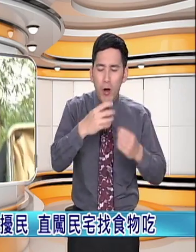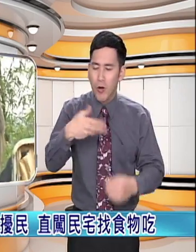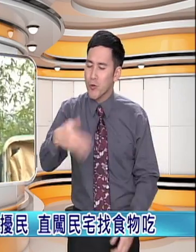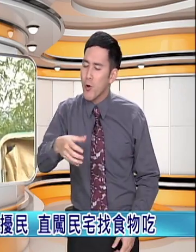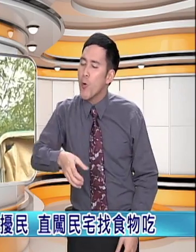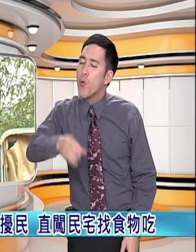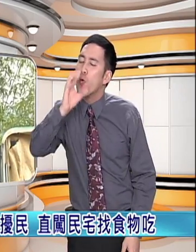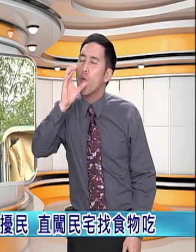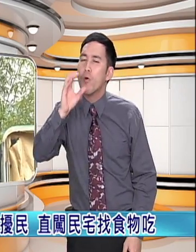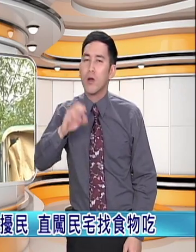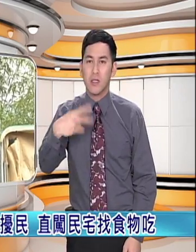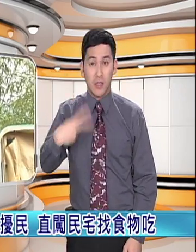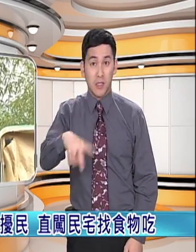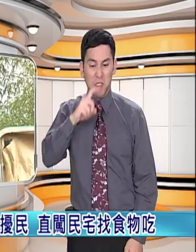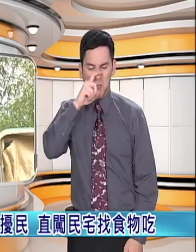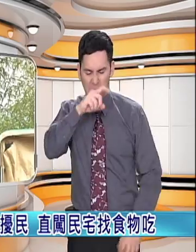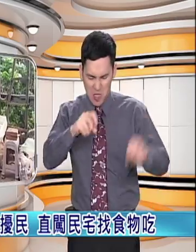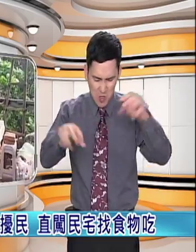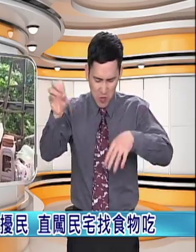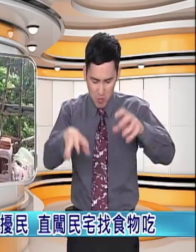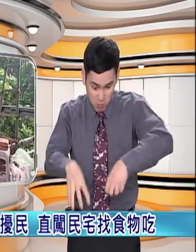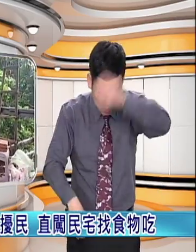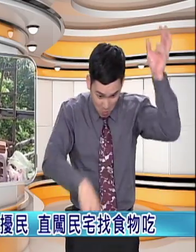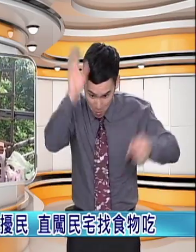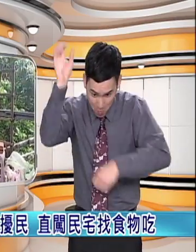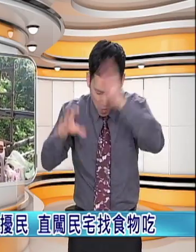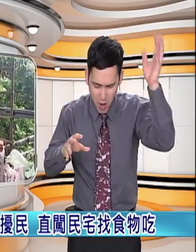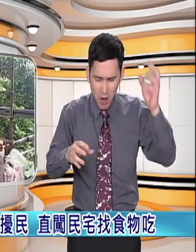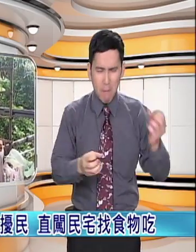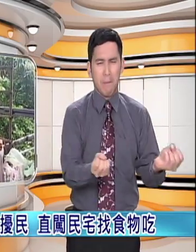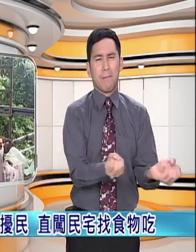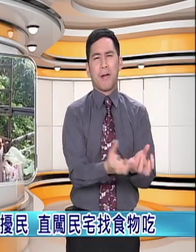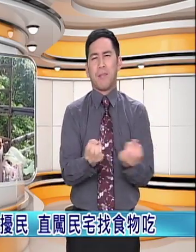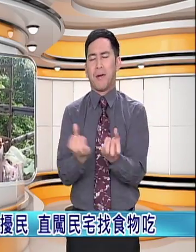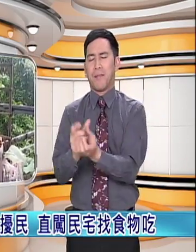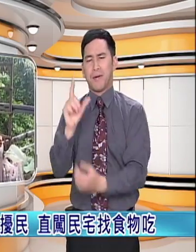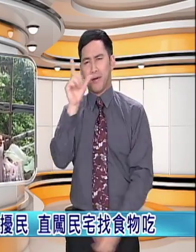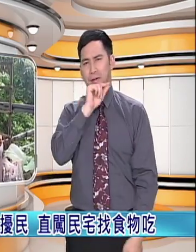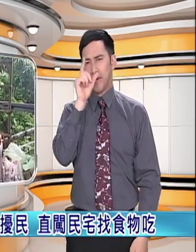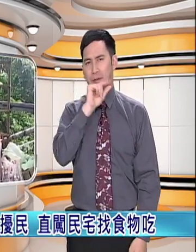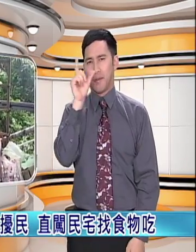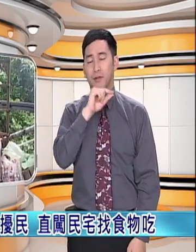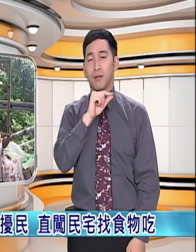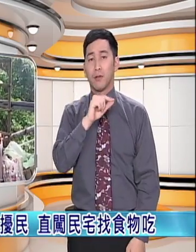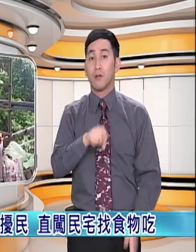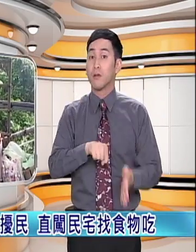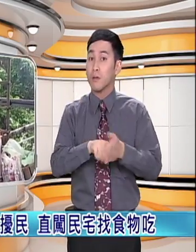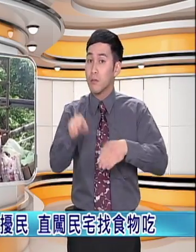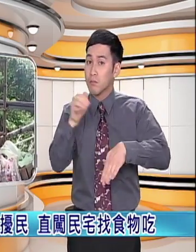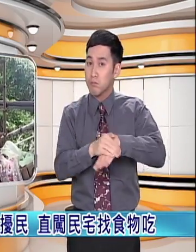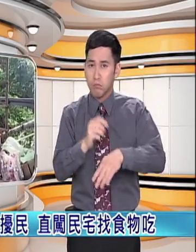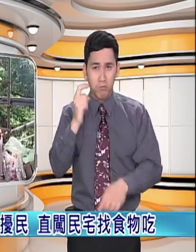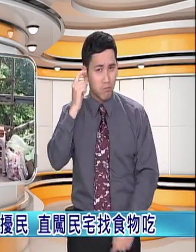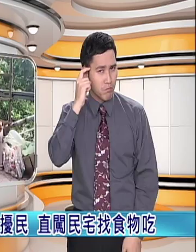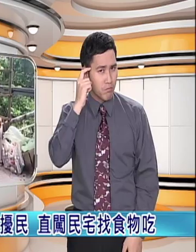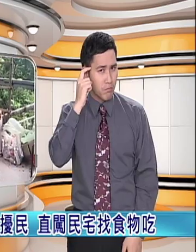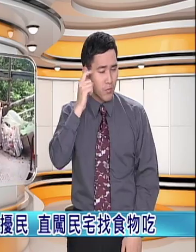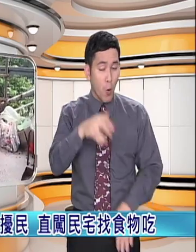或是翻垃圾。而专家就表示，这可能是因为台湾猕猴和人类过于频繁